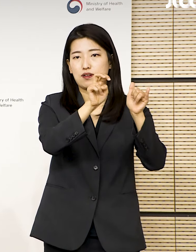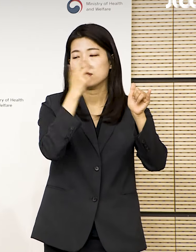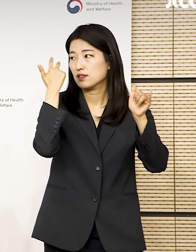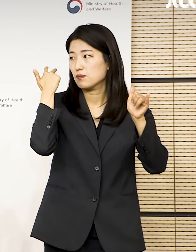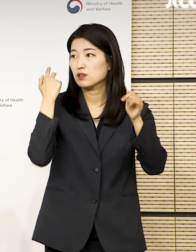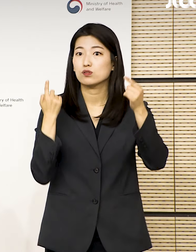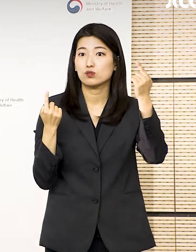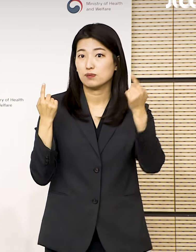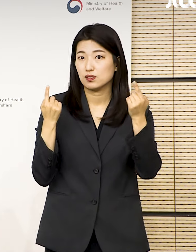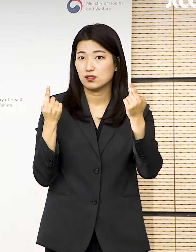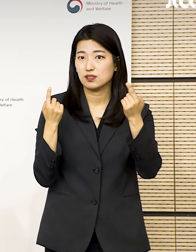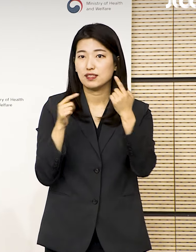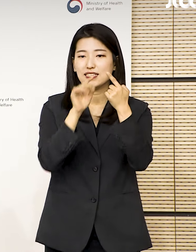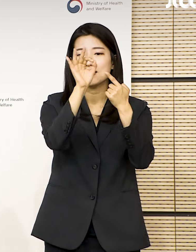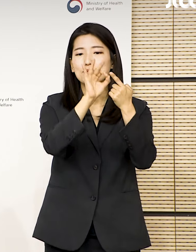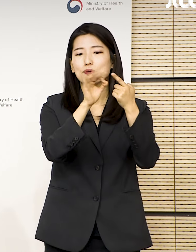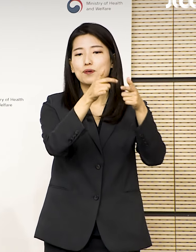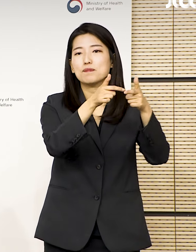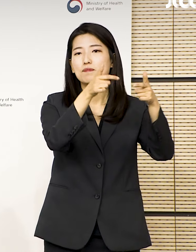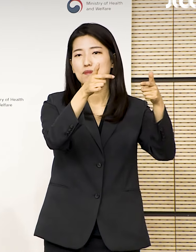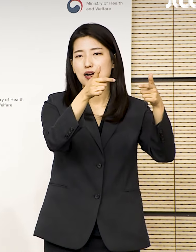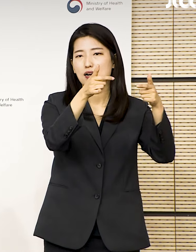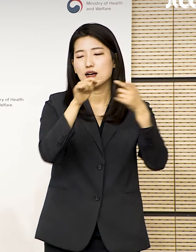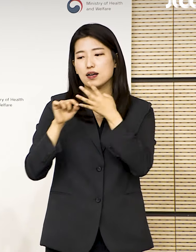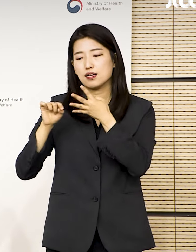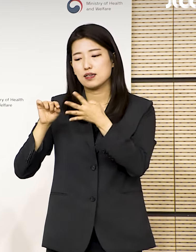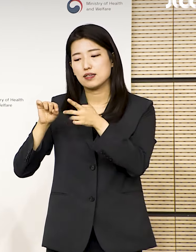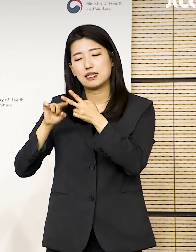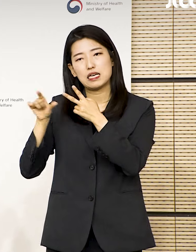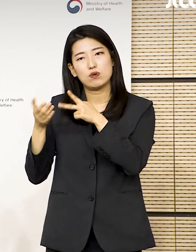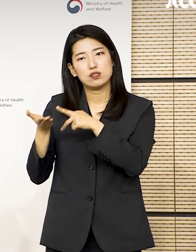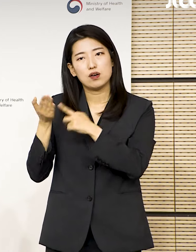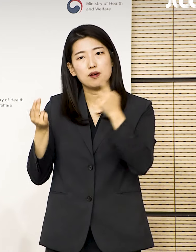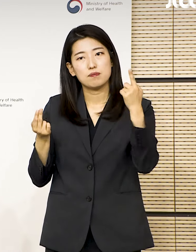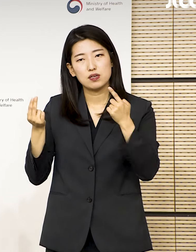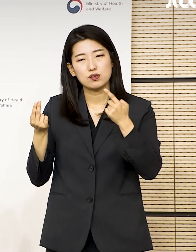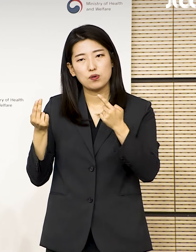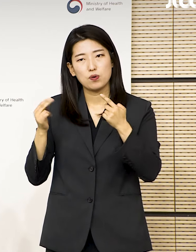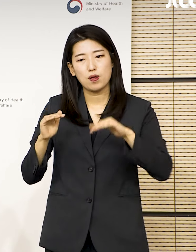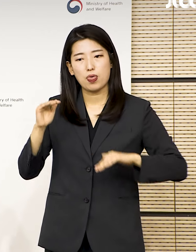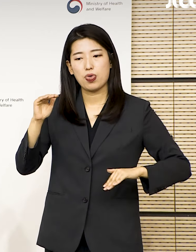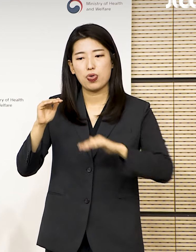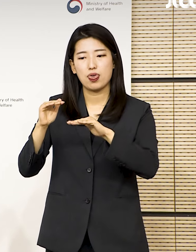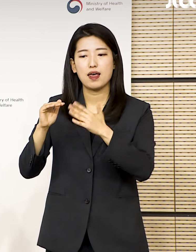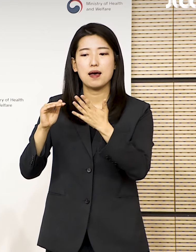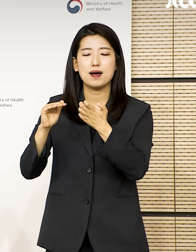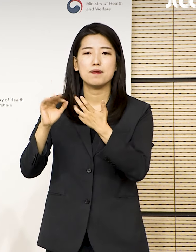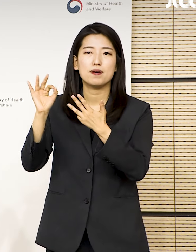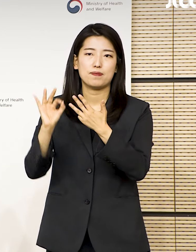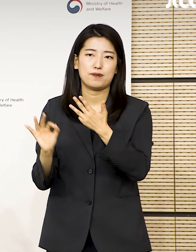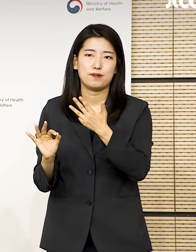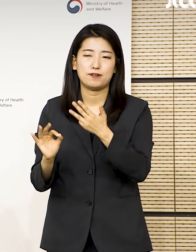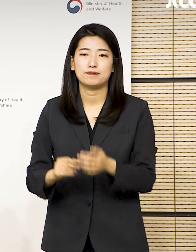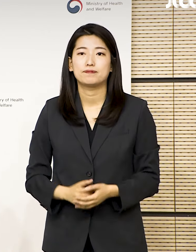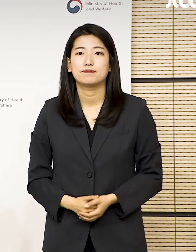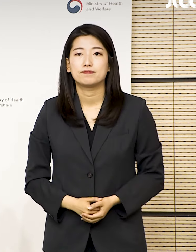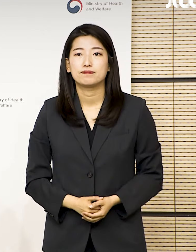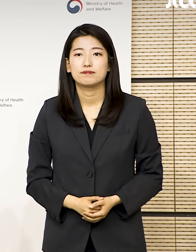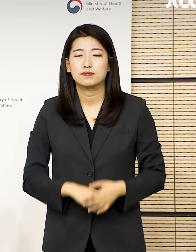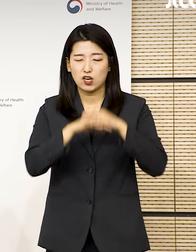1% 증가하였으며 평신 2월 첫주에 88% 수준입니다 전체